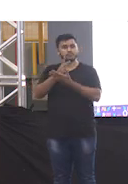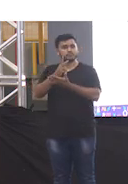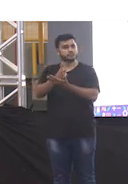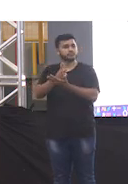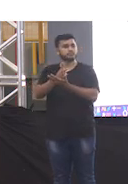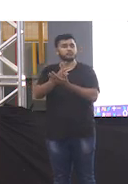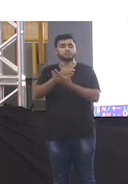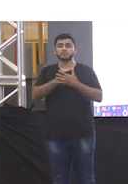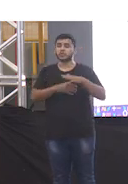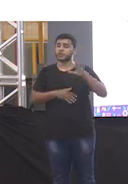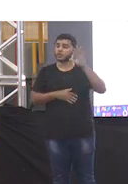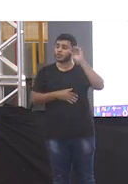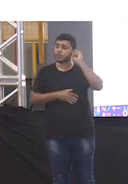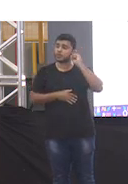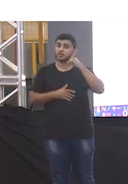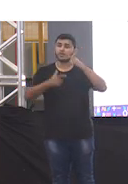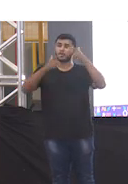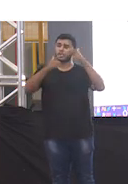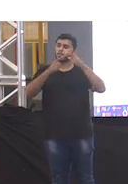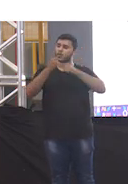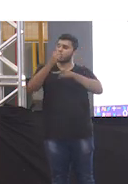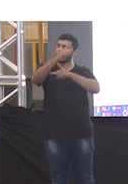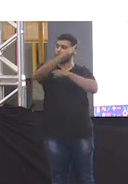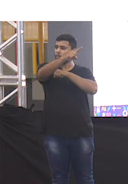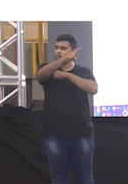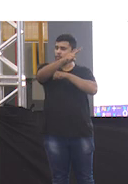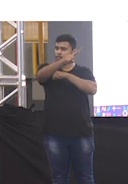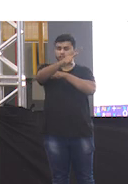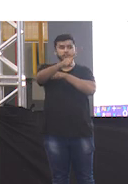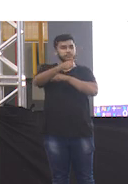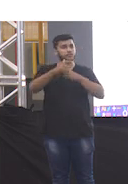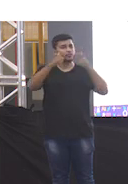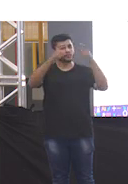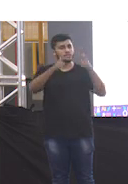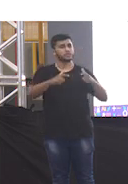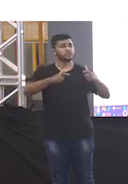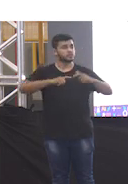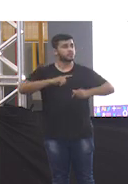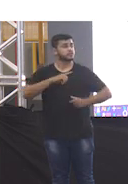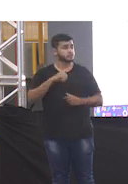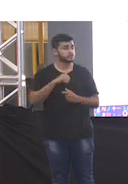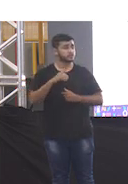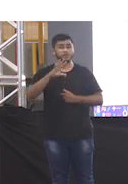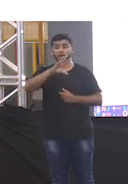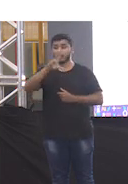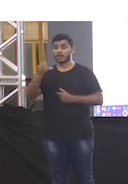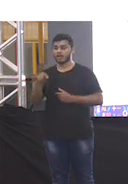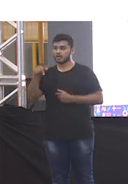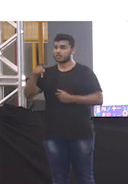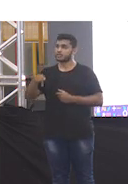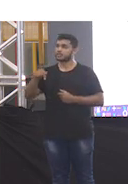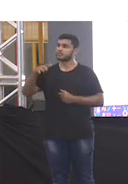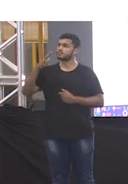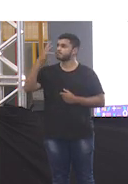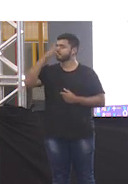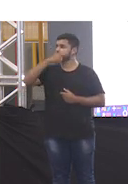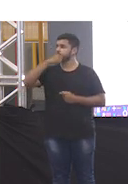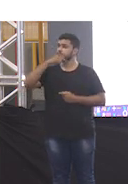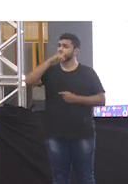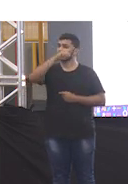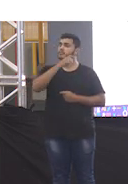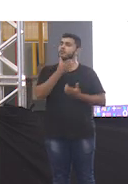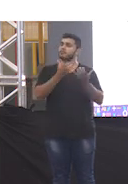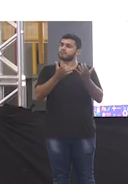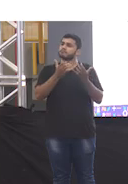escutar. Minha terra é lá bem longe, das bandas de onde o sol vem. Esta terra é mais bonita, mas a outra eu